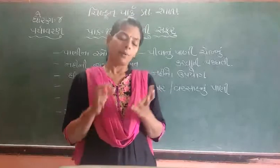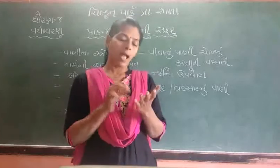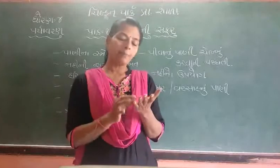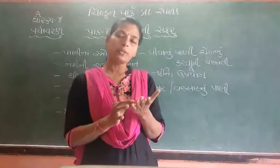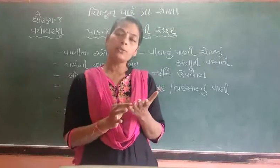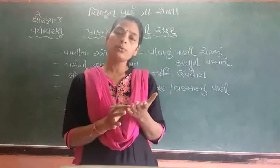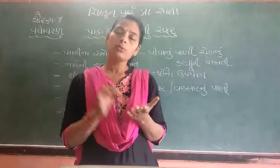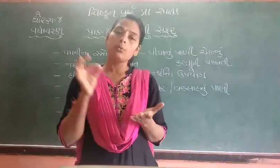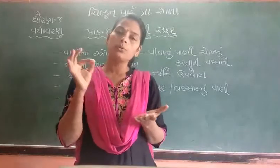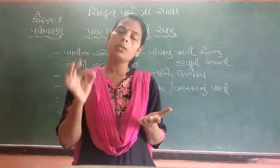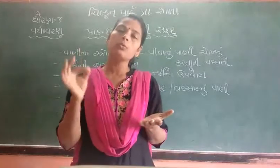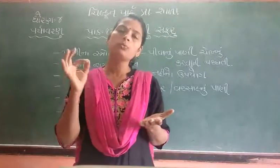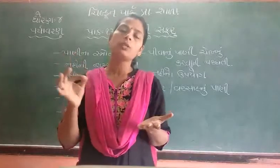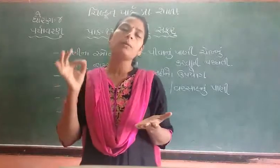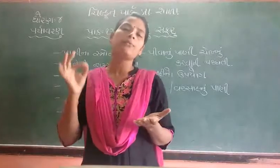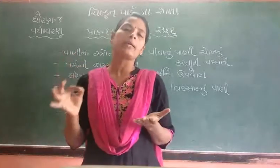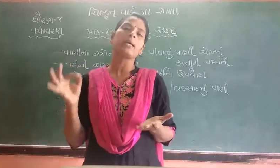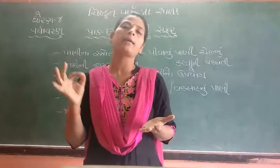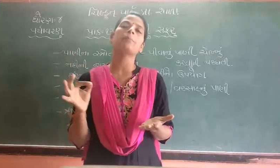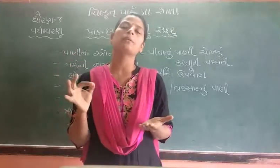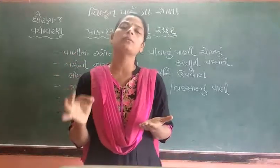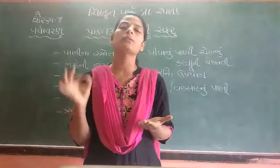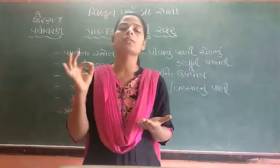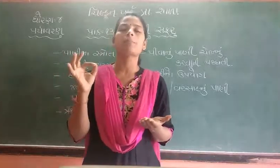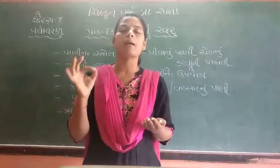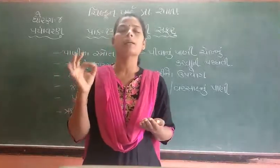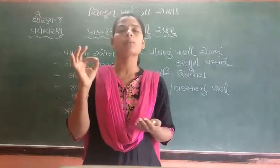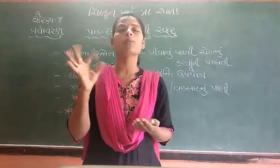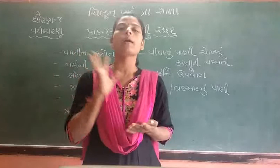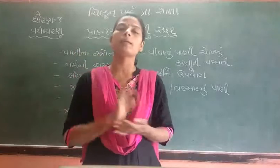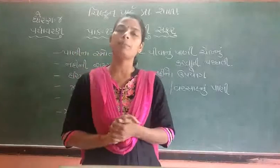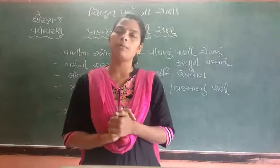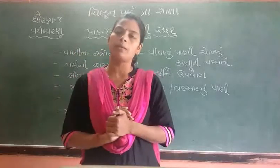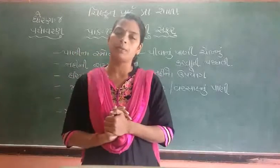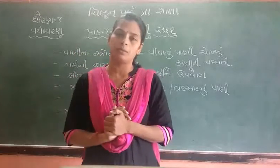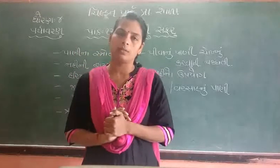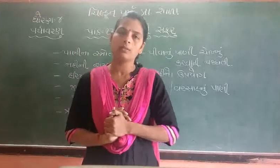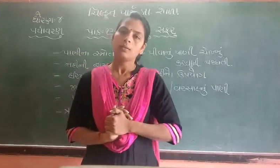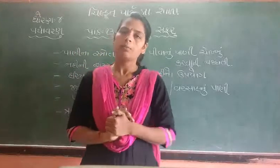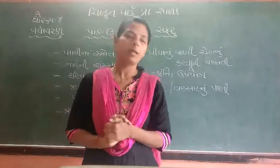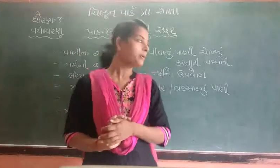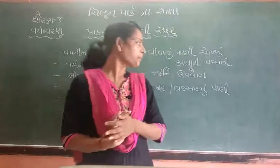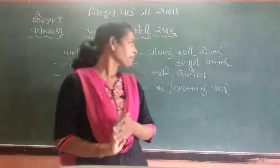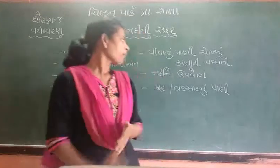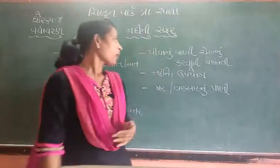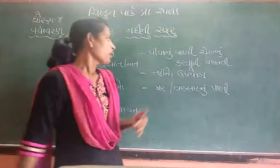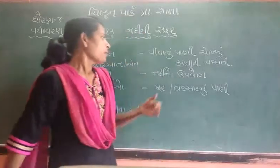આ પદ્ધતિની સૌથી ઉત્તમ અને ફાયદાકારક પદ્ધતિ છે પાણી ઉકાળીને પીવાની પદ્ધતિ બરાબર.